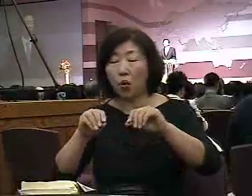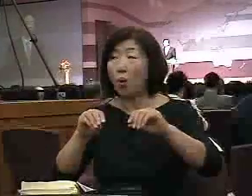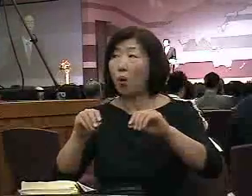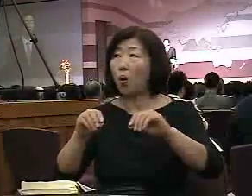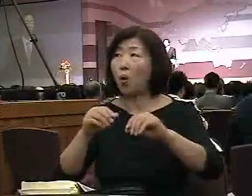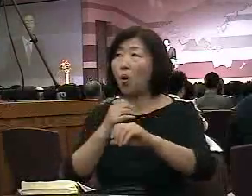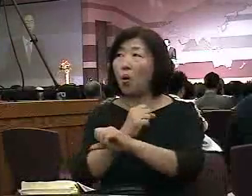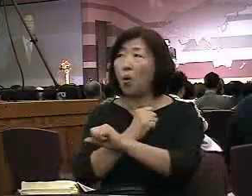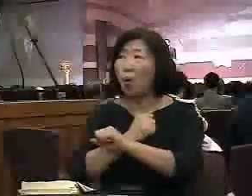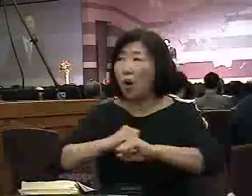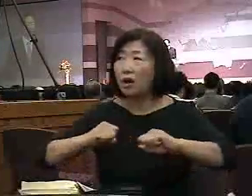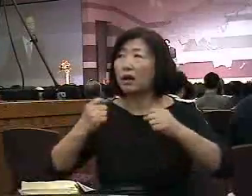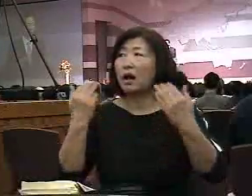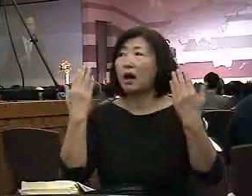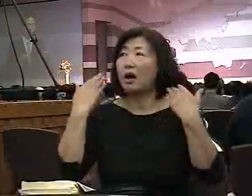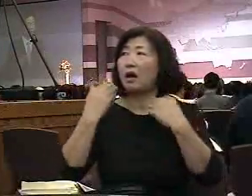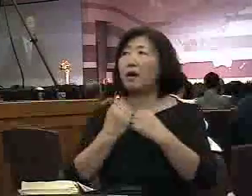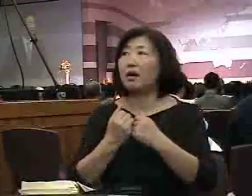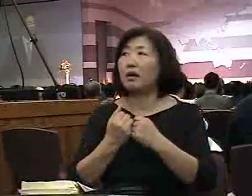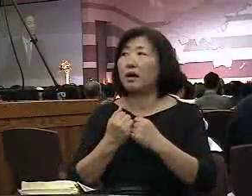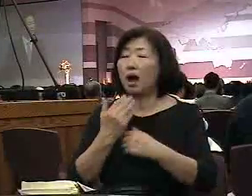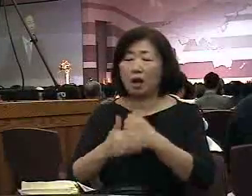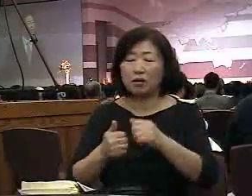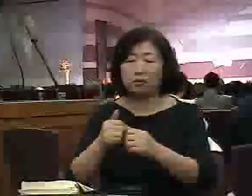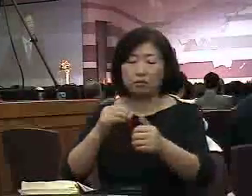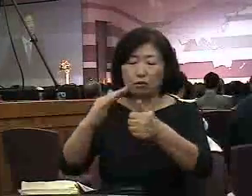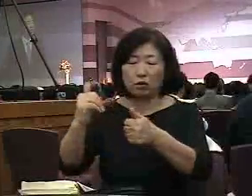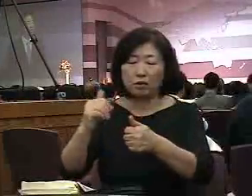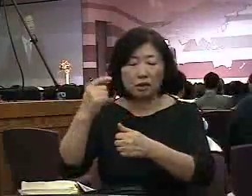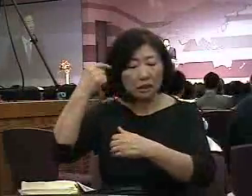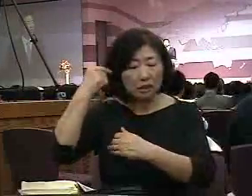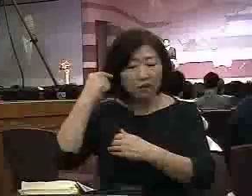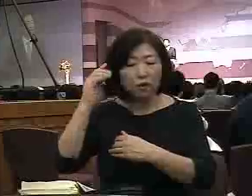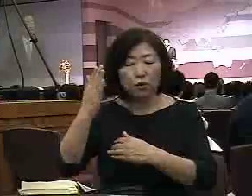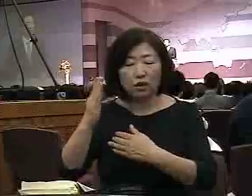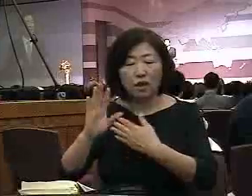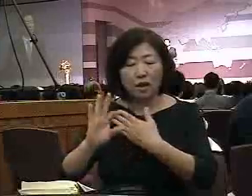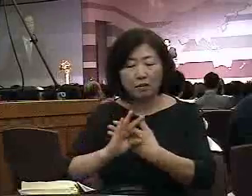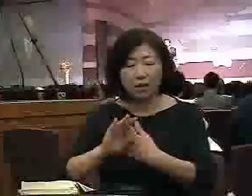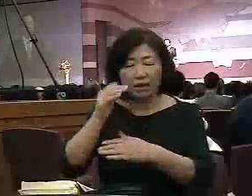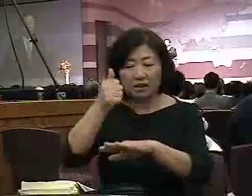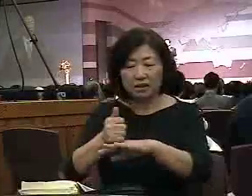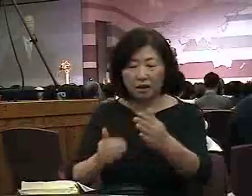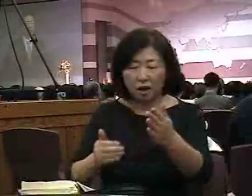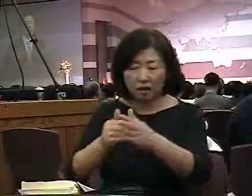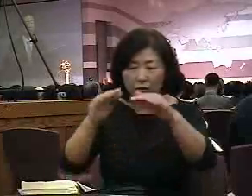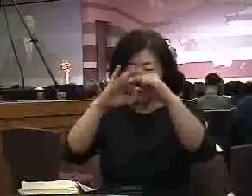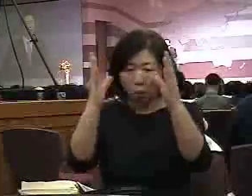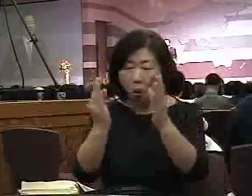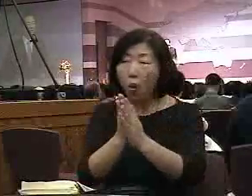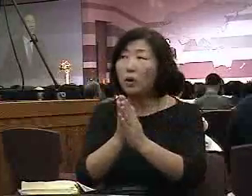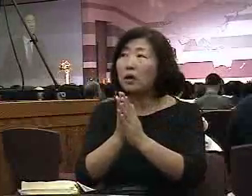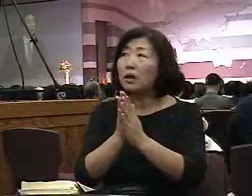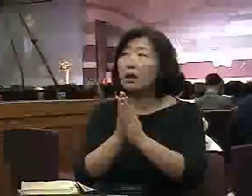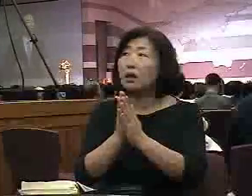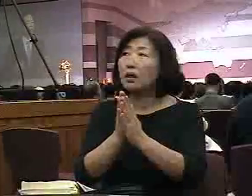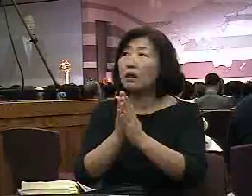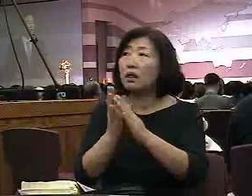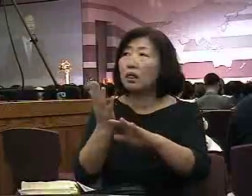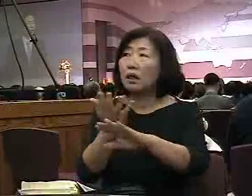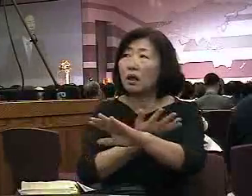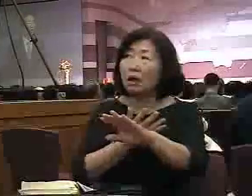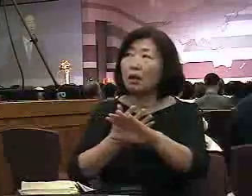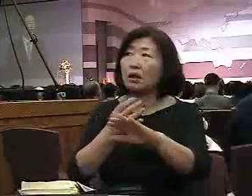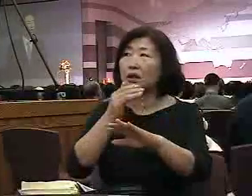듣는 저와 여러분들도 하나님이 그렇게 부르시는 게 느껴진다면 끝까지 모든 깃털이 없어지고 가시에 찔려가지고